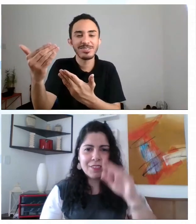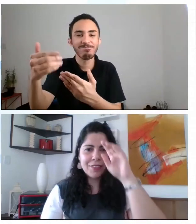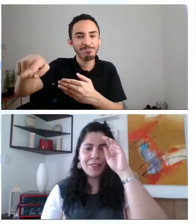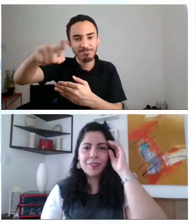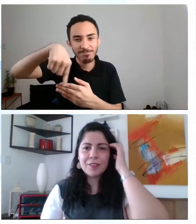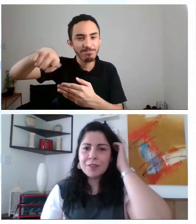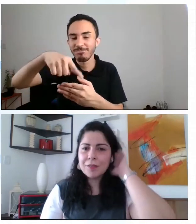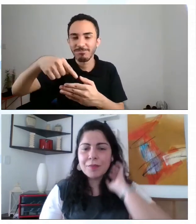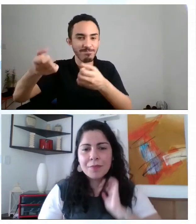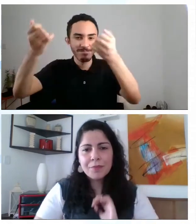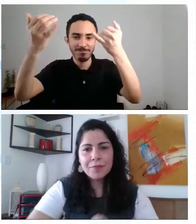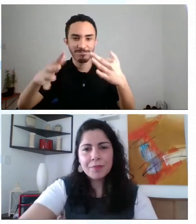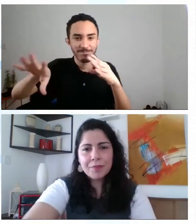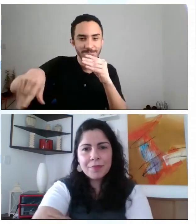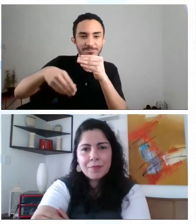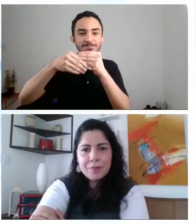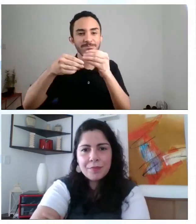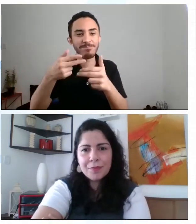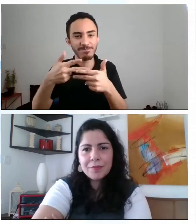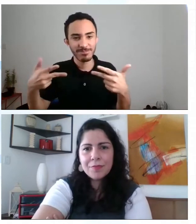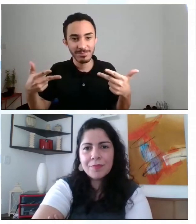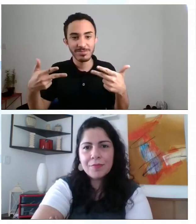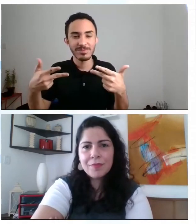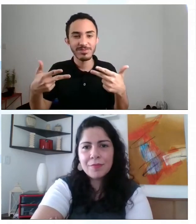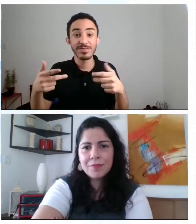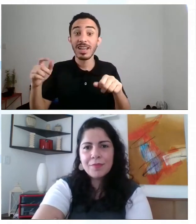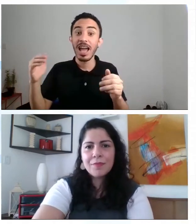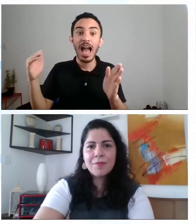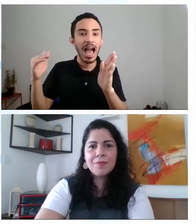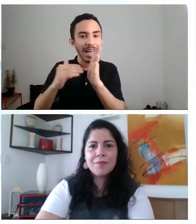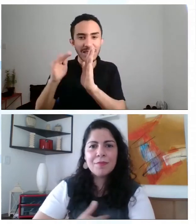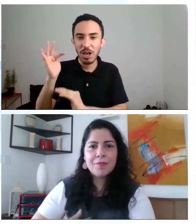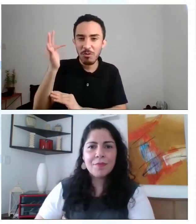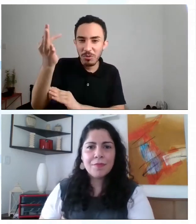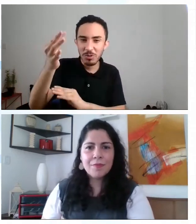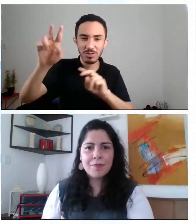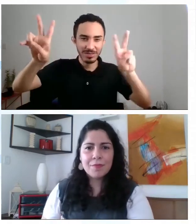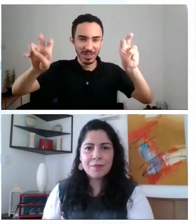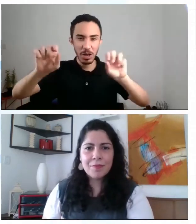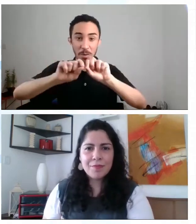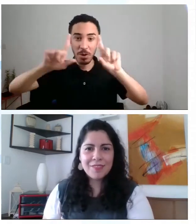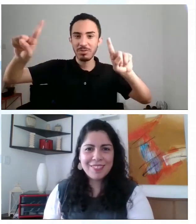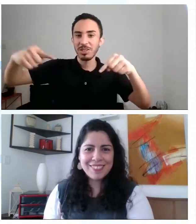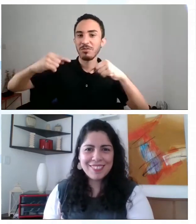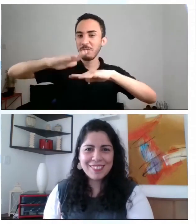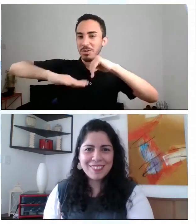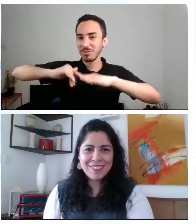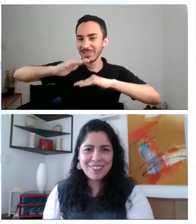contribuições. E até o próximo Desafio Profissão.